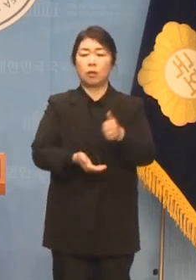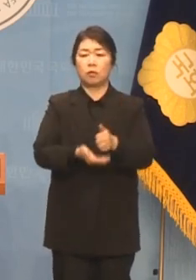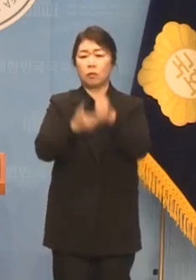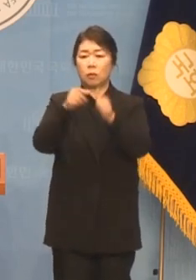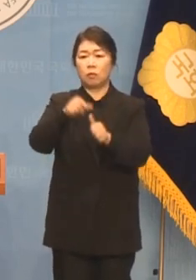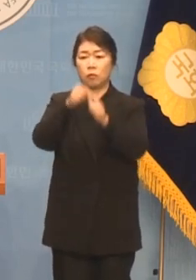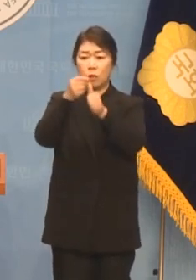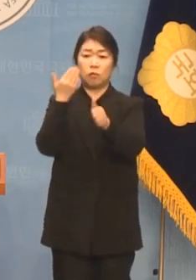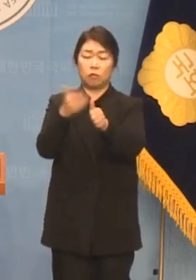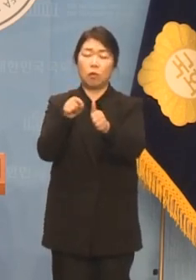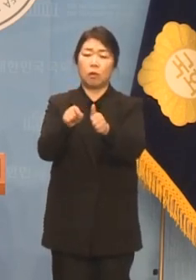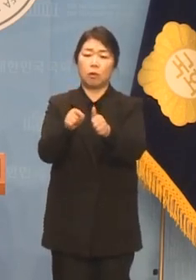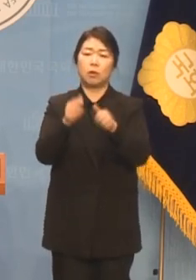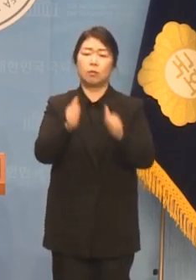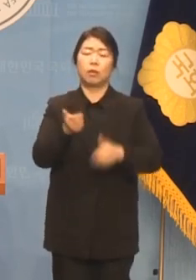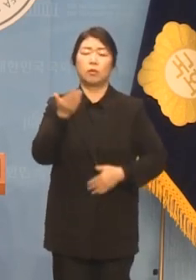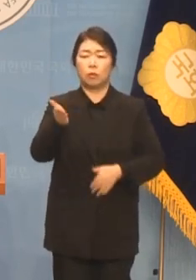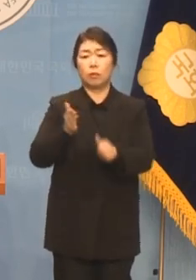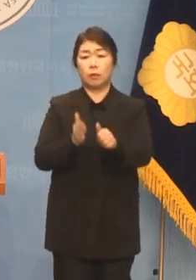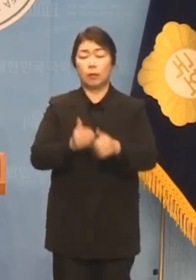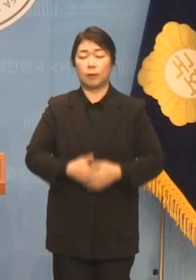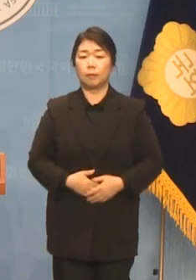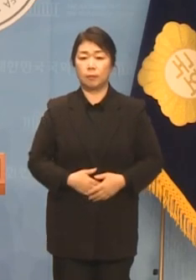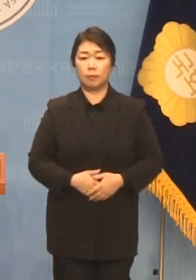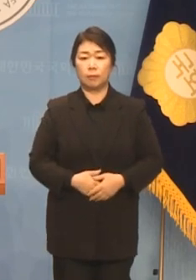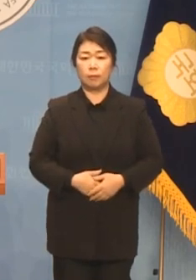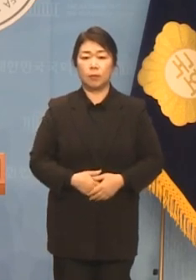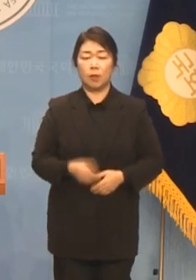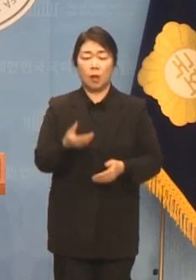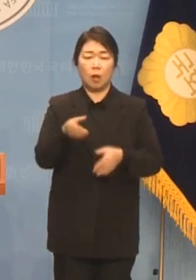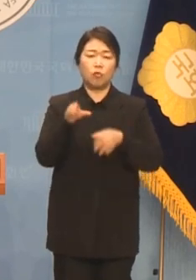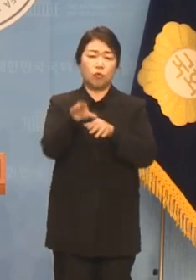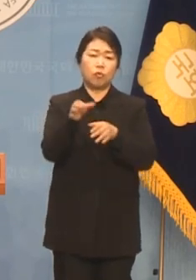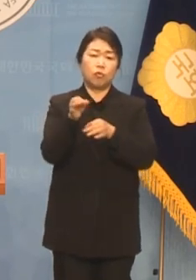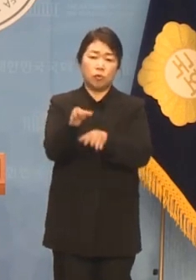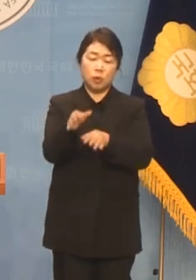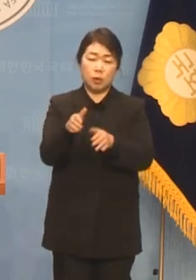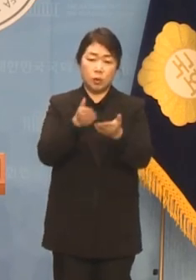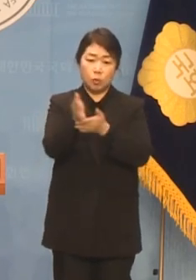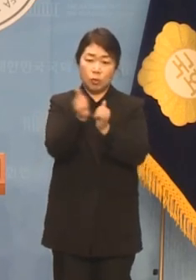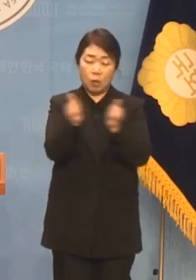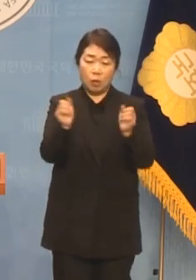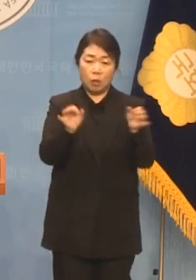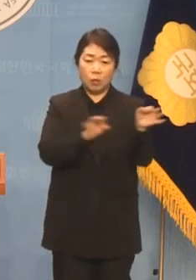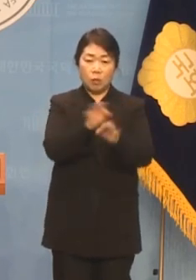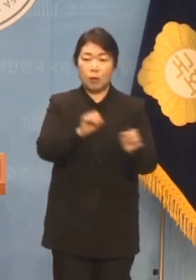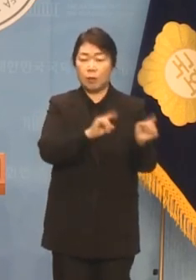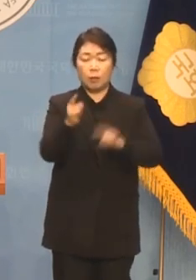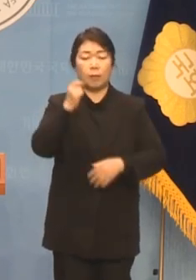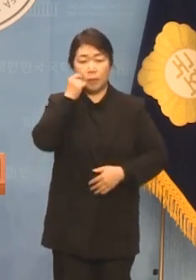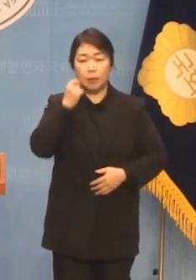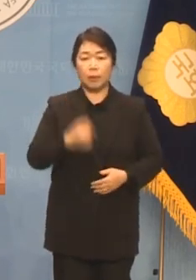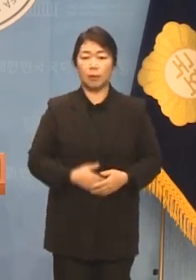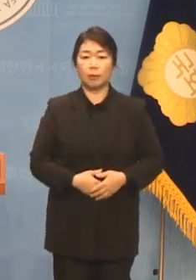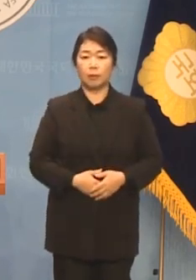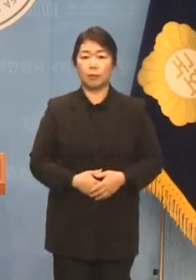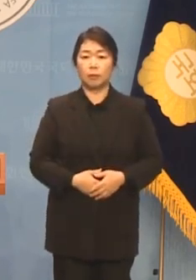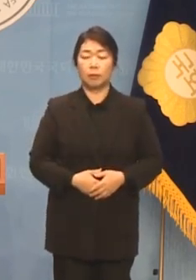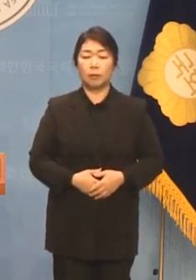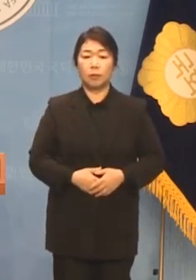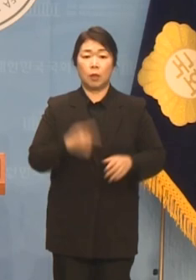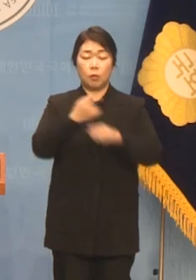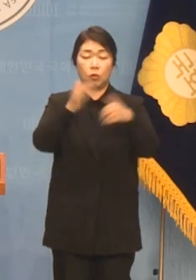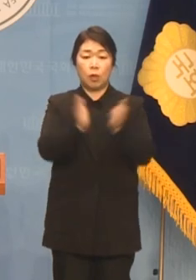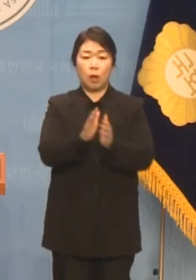주십시오 투기 전문가로 경제를 살릴 수는 없습니다 민주당 국회의원 후보의